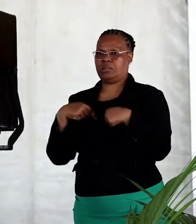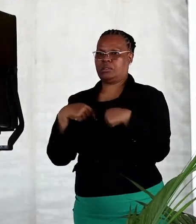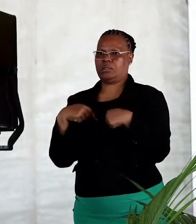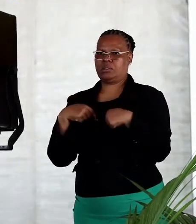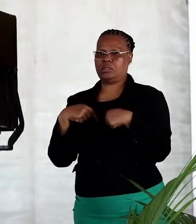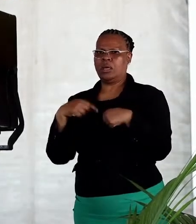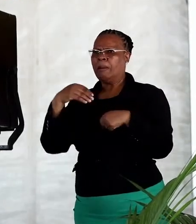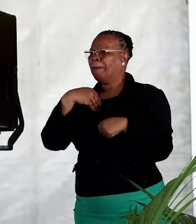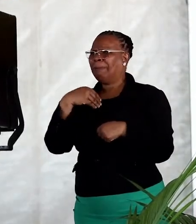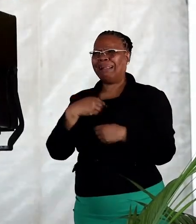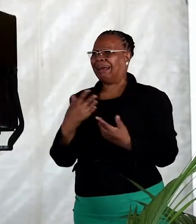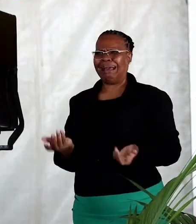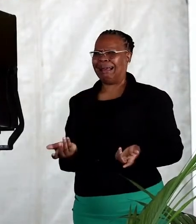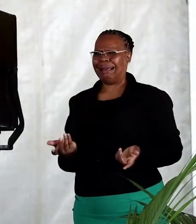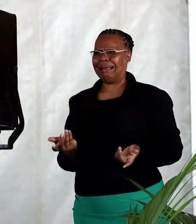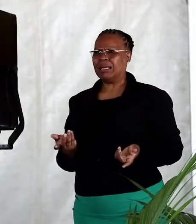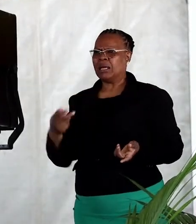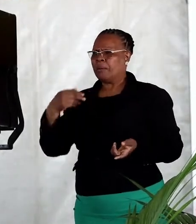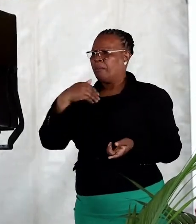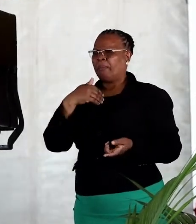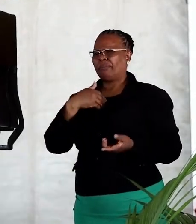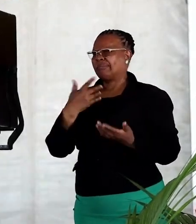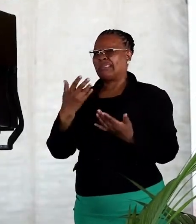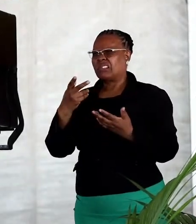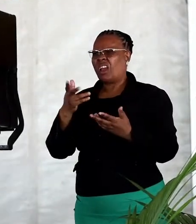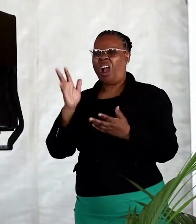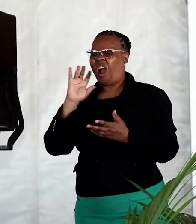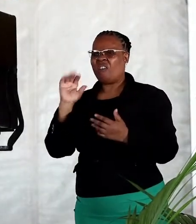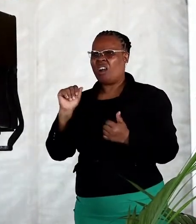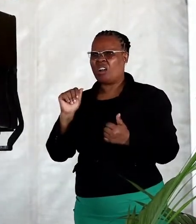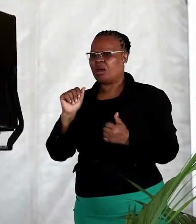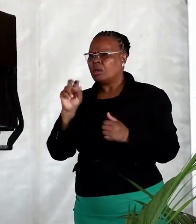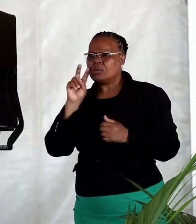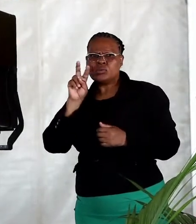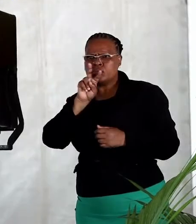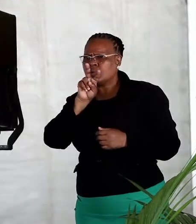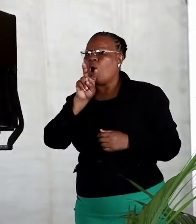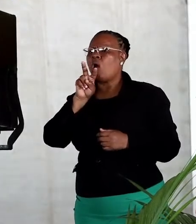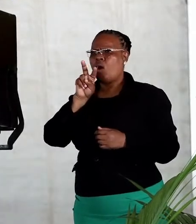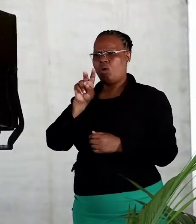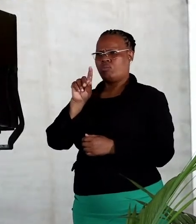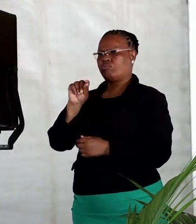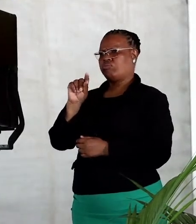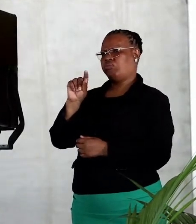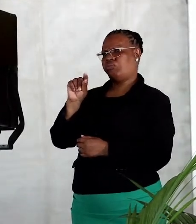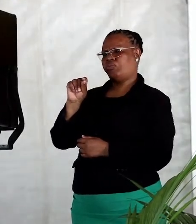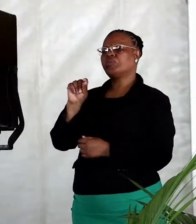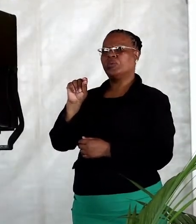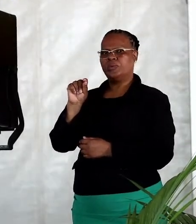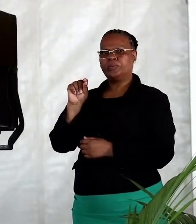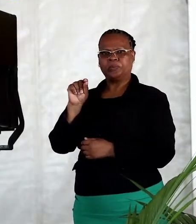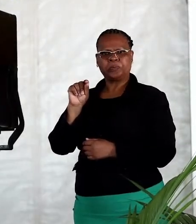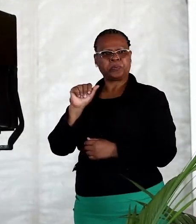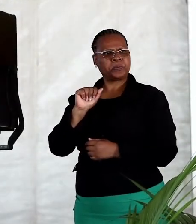andinayo netyiphu ke ndingadliwa ukuba ndiqwalasele ukuba usihlalo wendlu